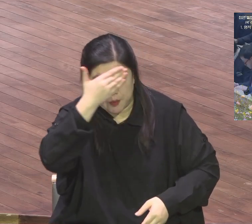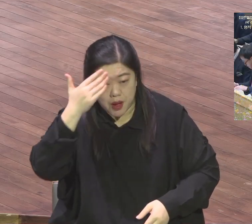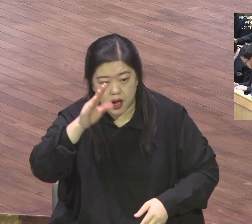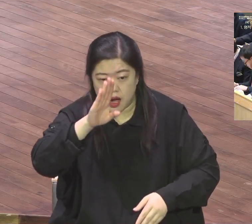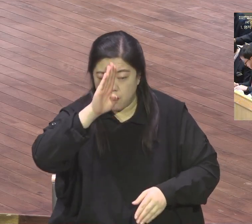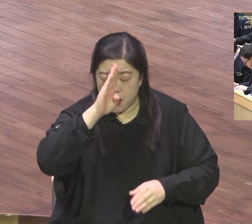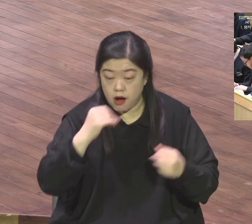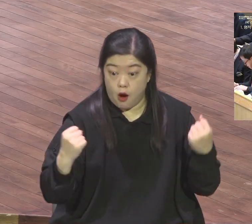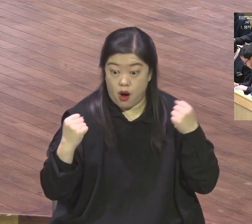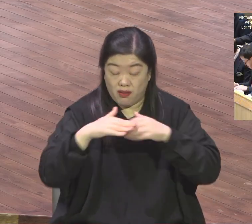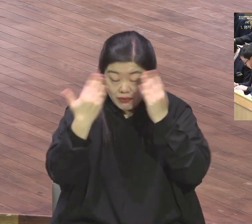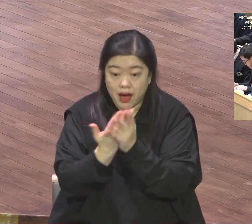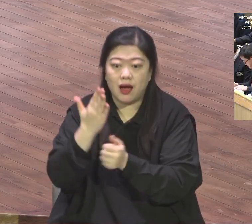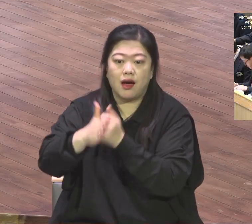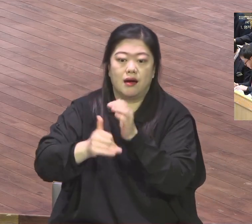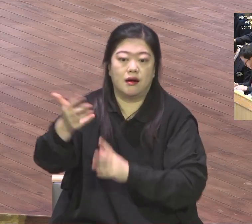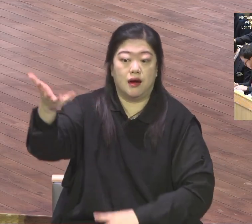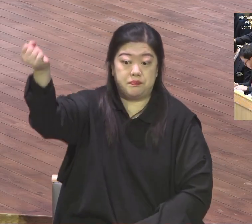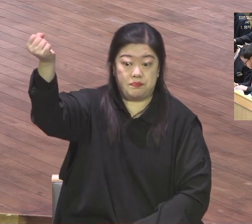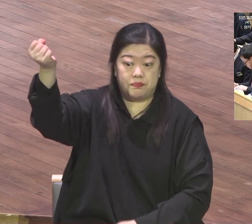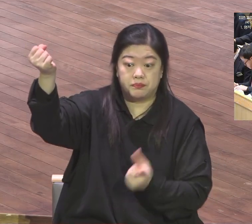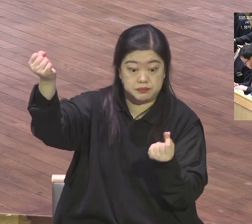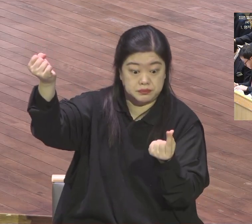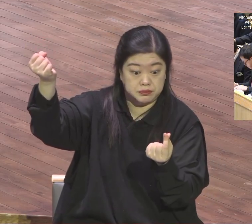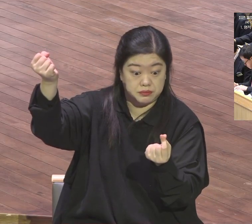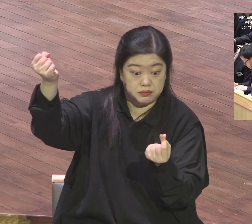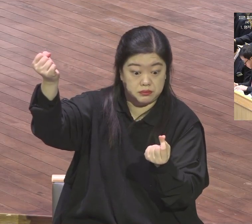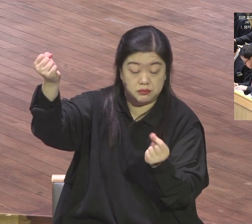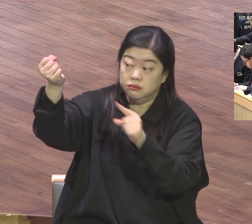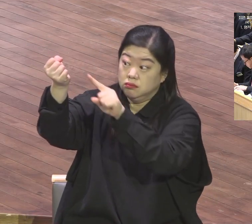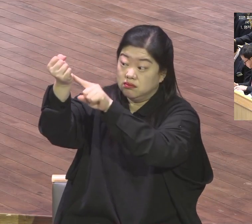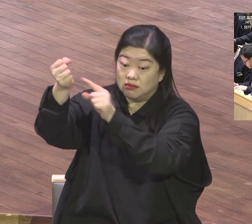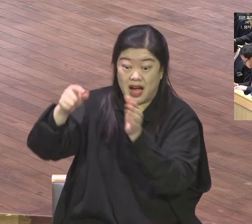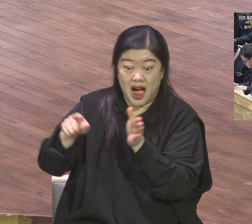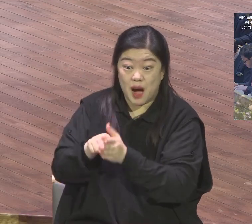있나이다. 하나님의 주권이 믿는 것이 첫째입니다.